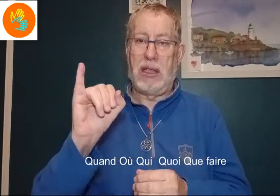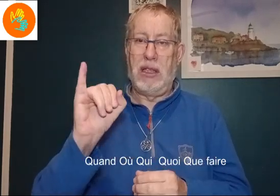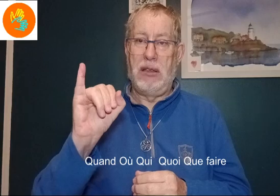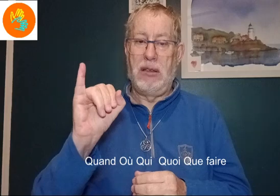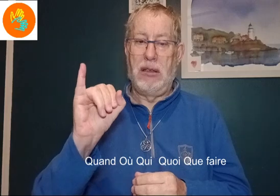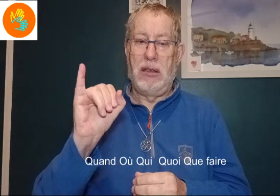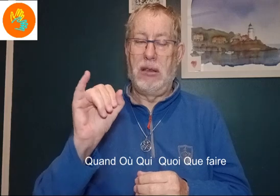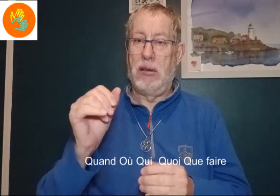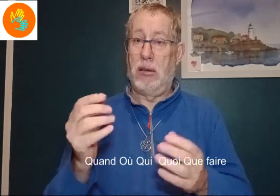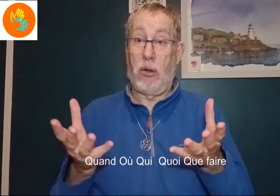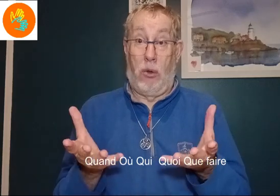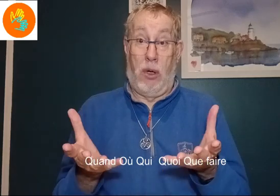qui, quoi,